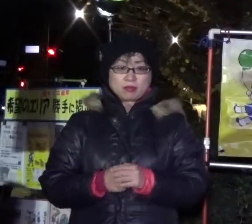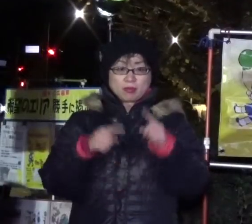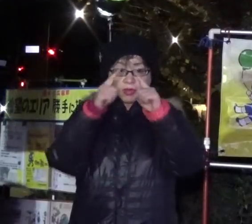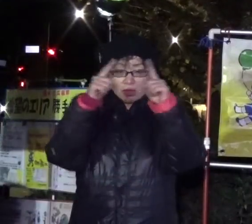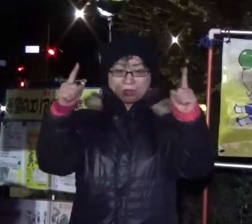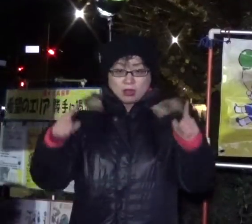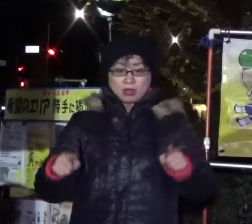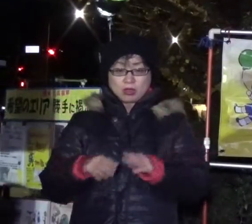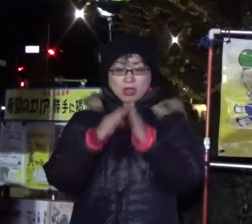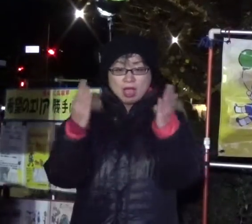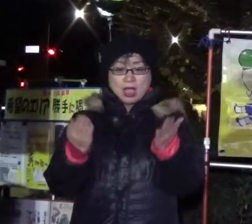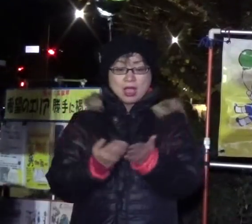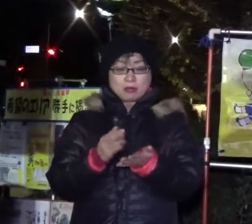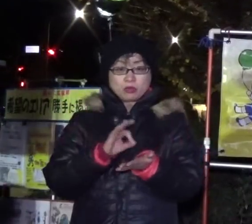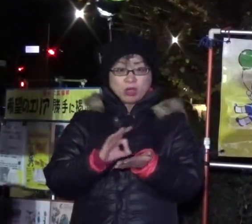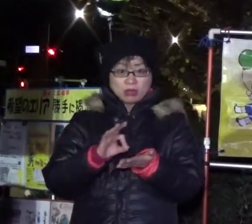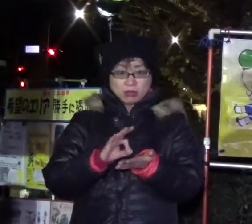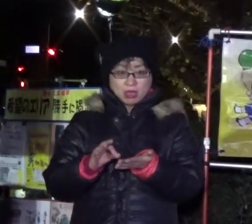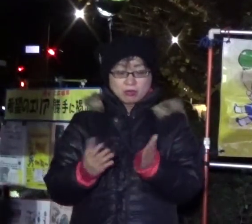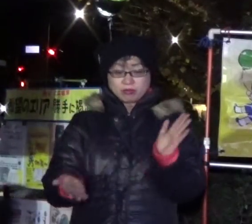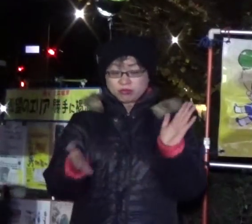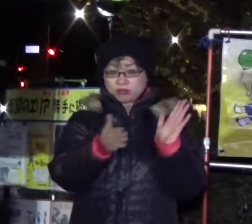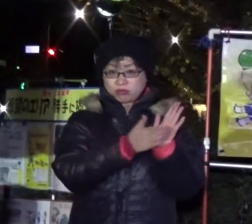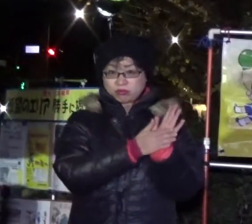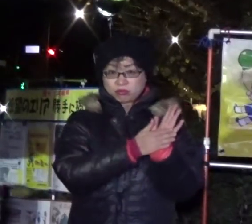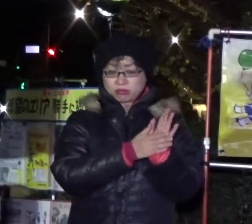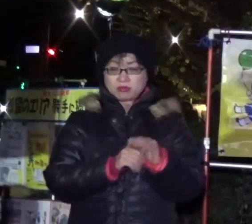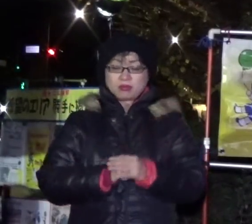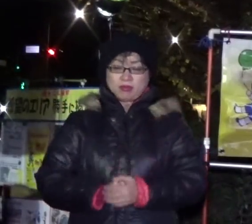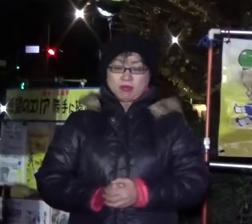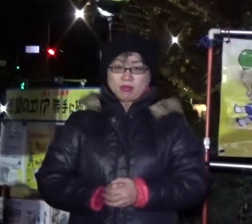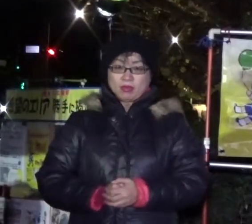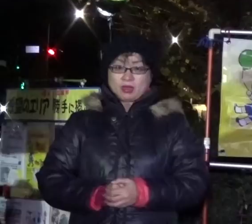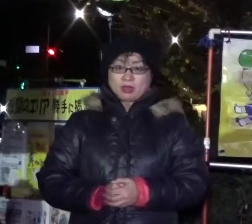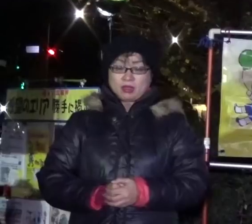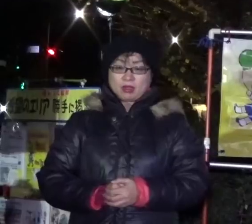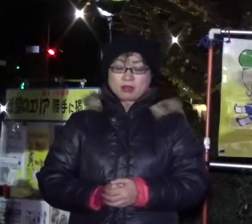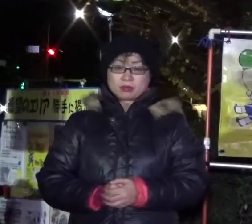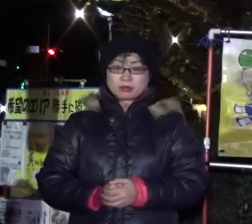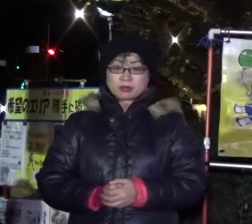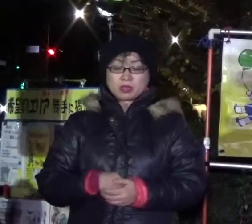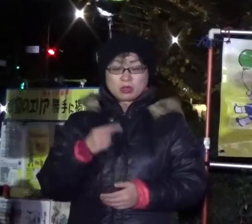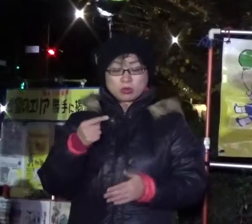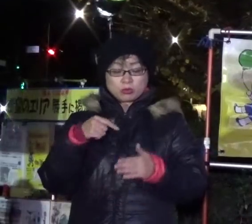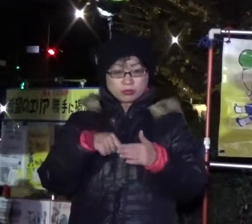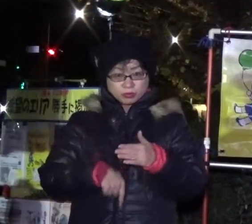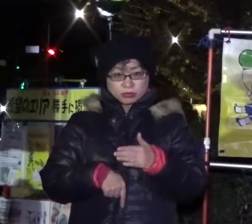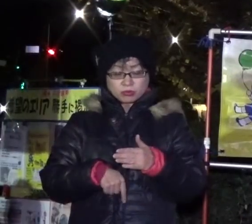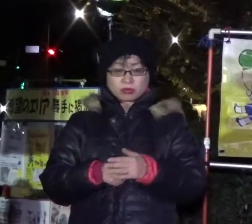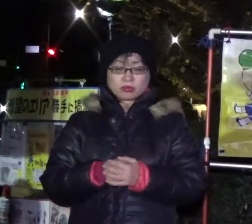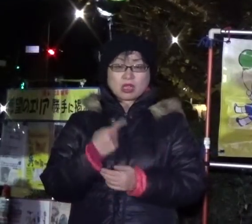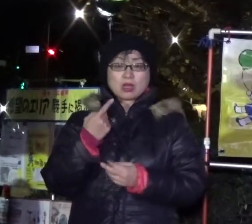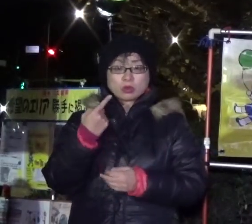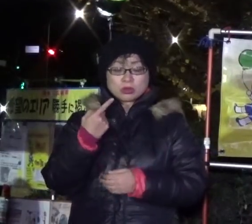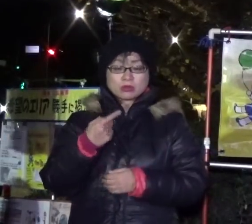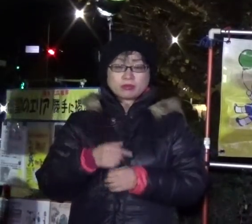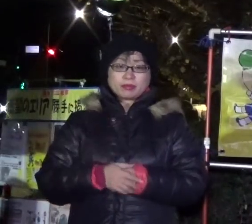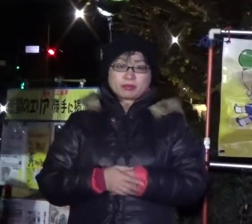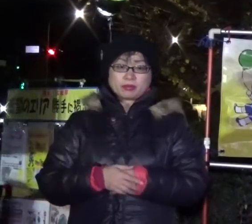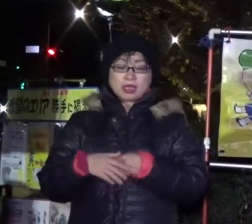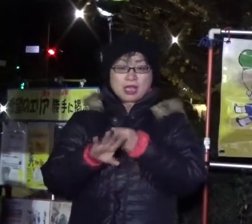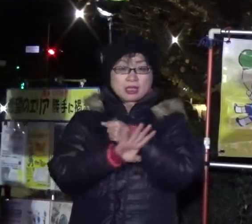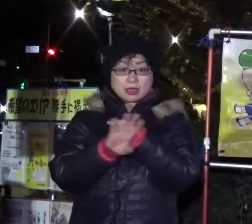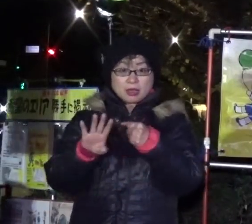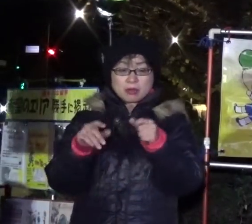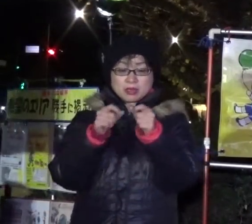面を全部使って、掲載されていました。そのうちに、その中の一つに、原